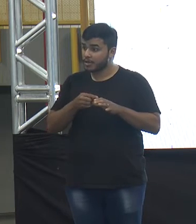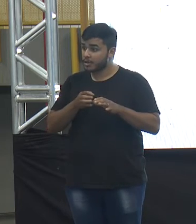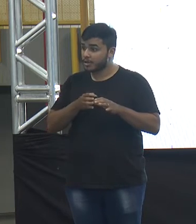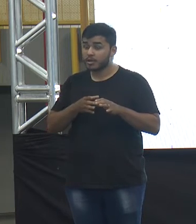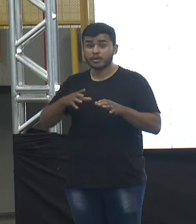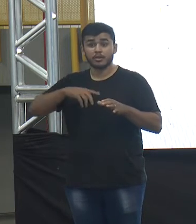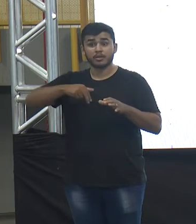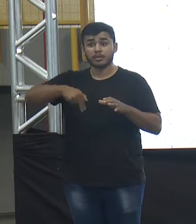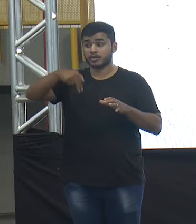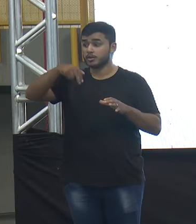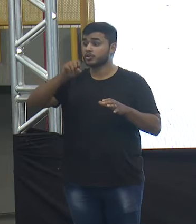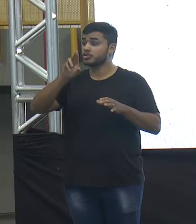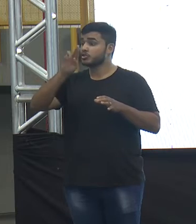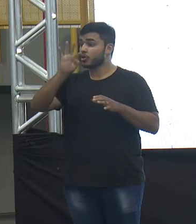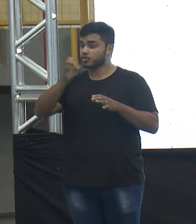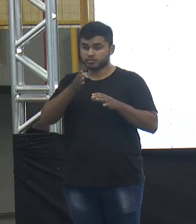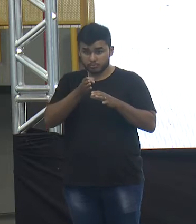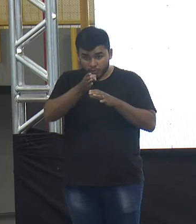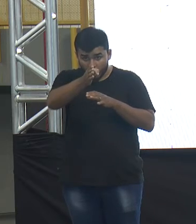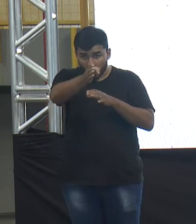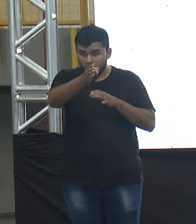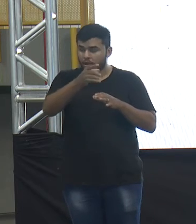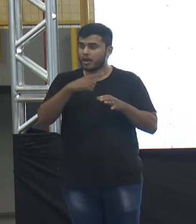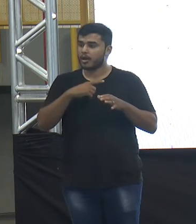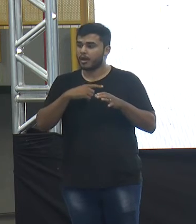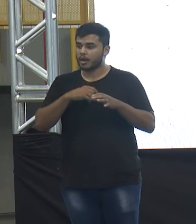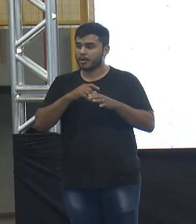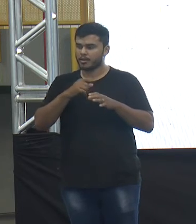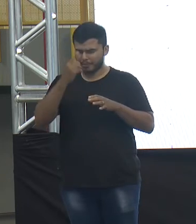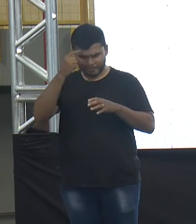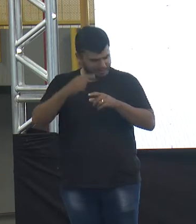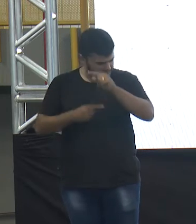bússola vai para o sul geográfico. Daí essa inversão que